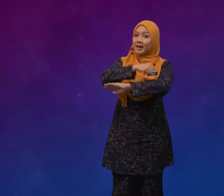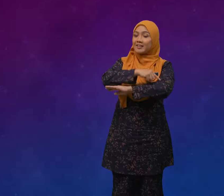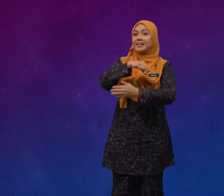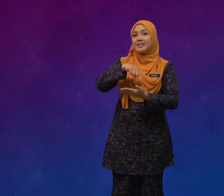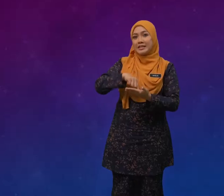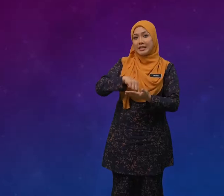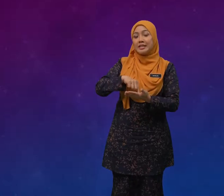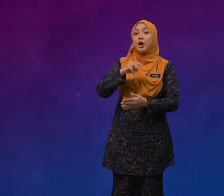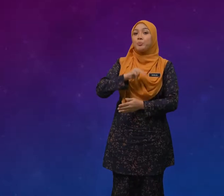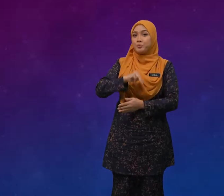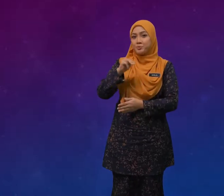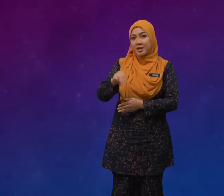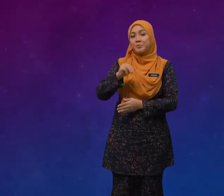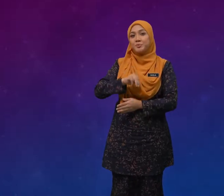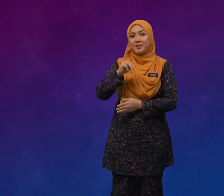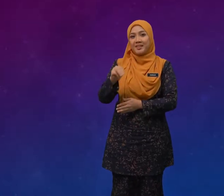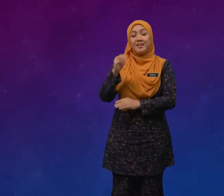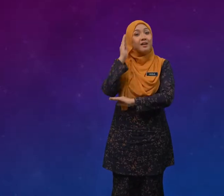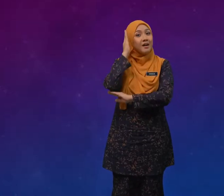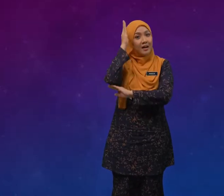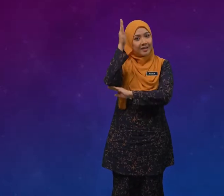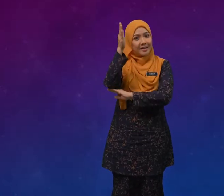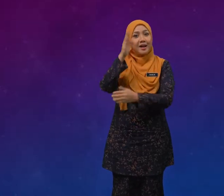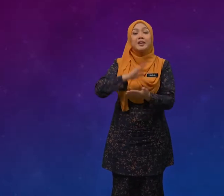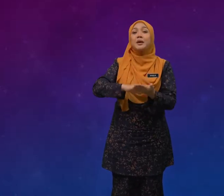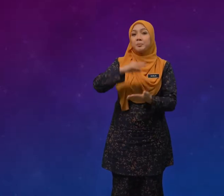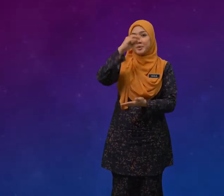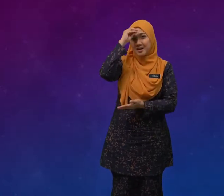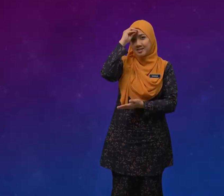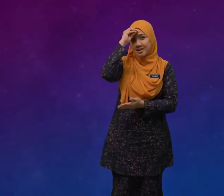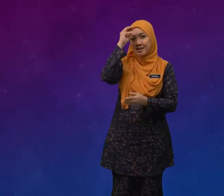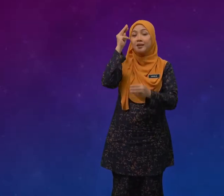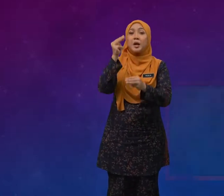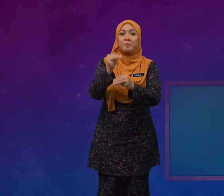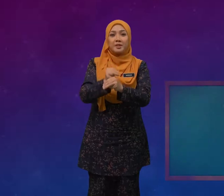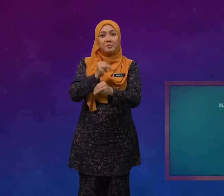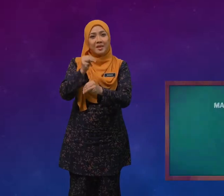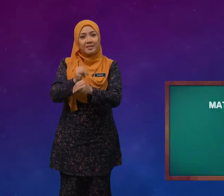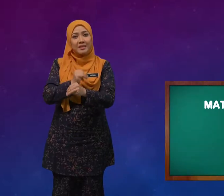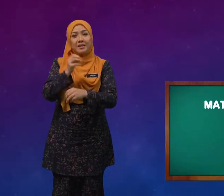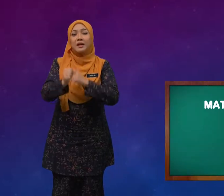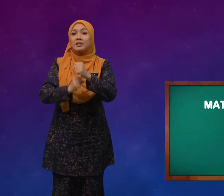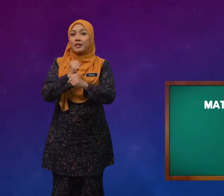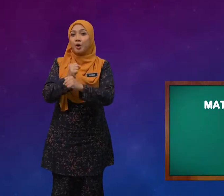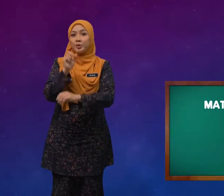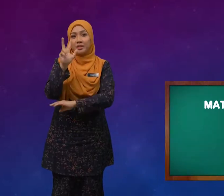Hari ini, murid-murid akan belajar matematik tahun